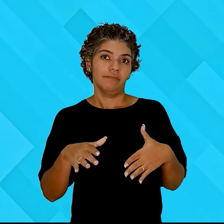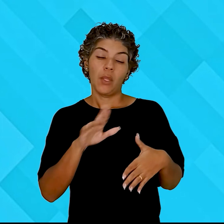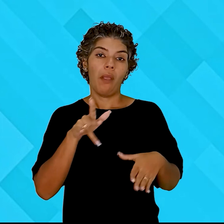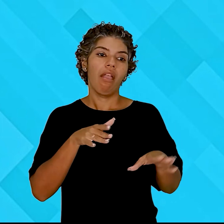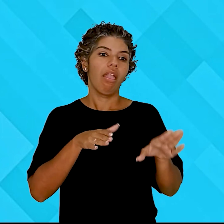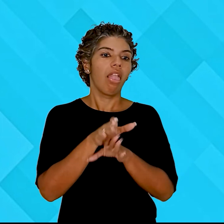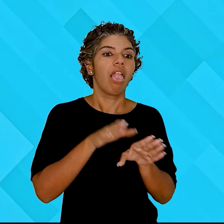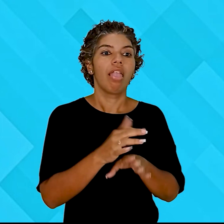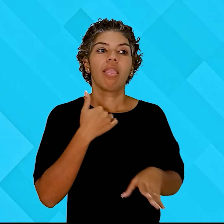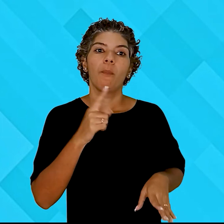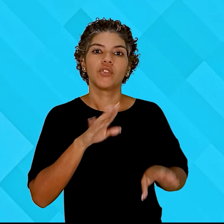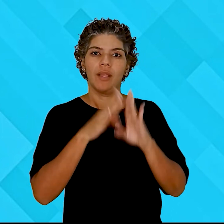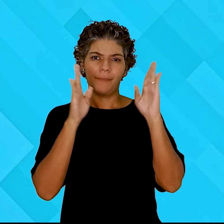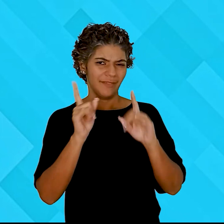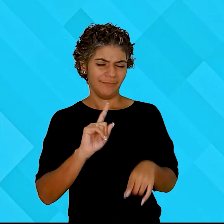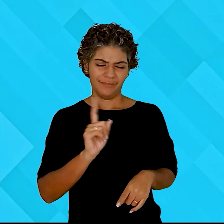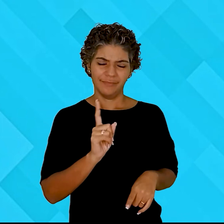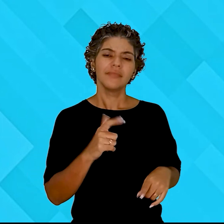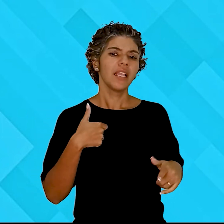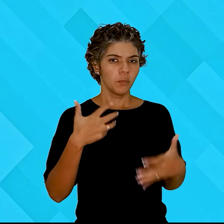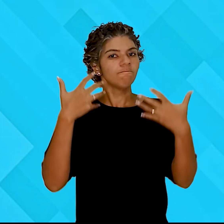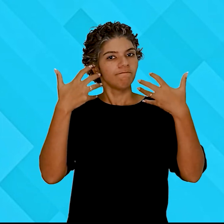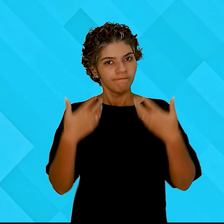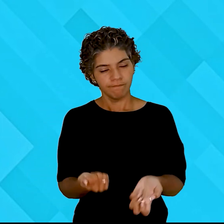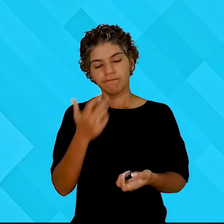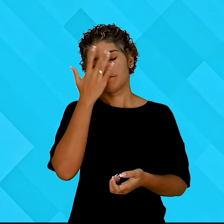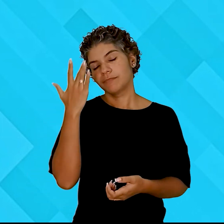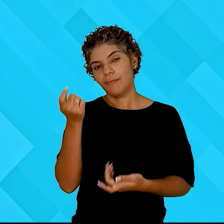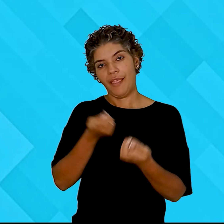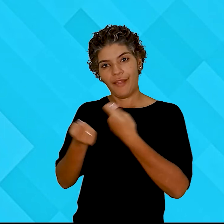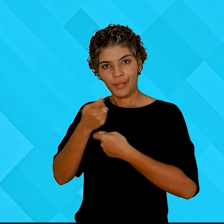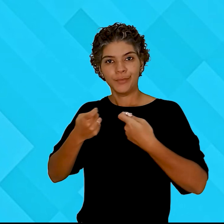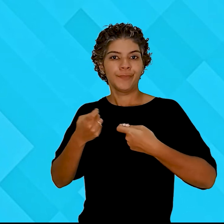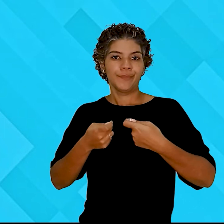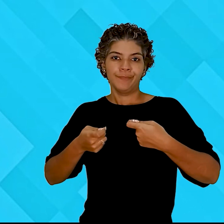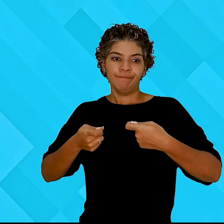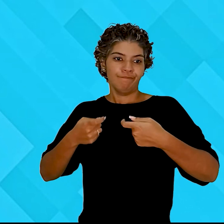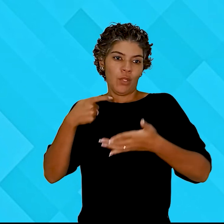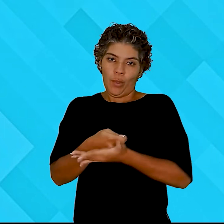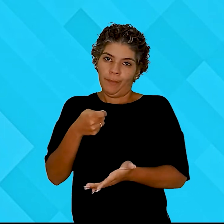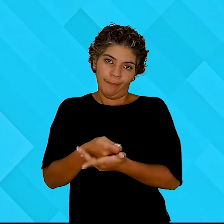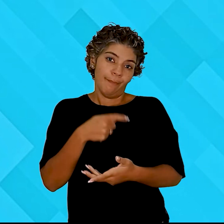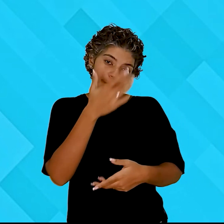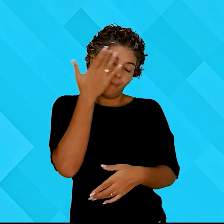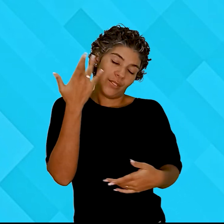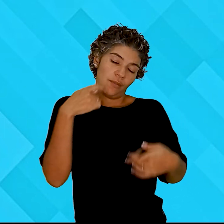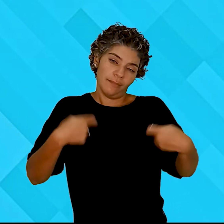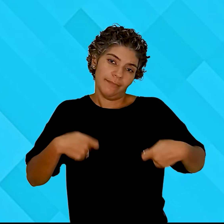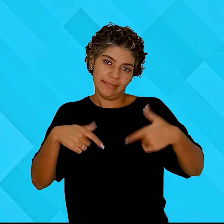que as pessoas precisam trabalhar e que acabou se tornando uma forma de contratação importante nesse setor. Então, caso você